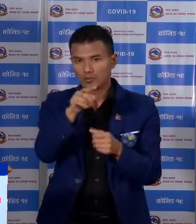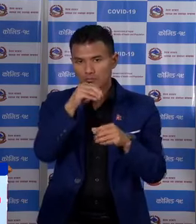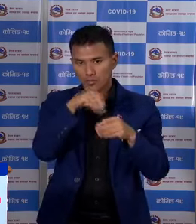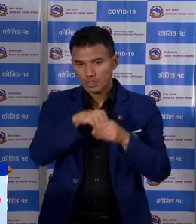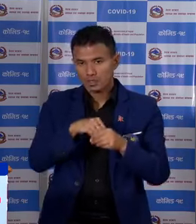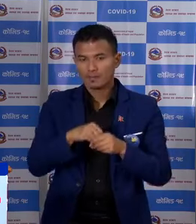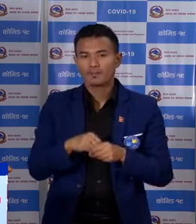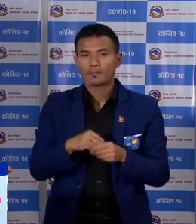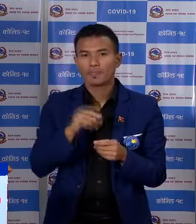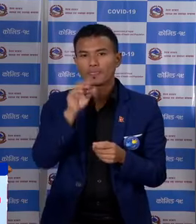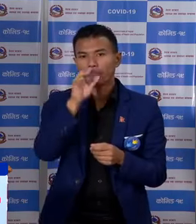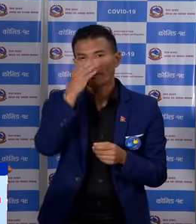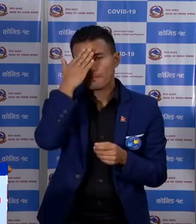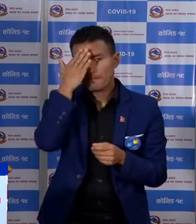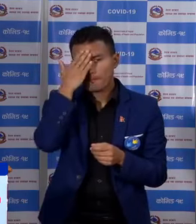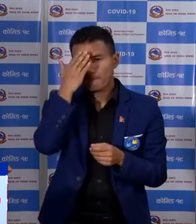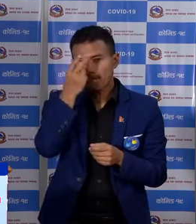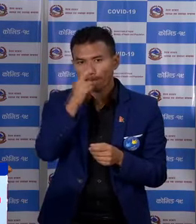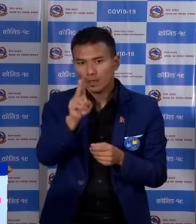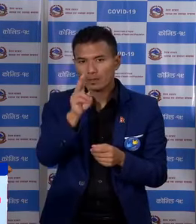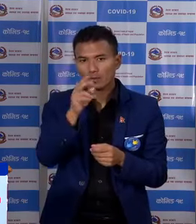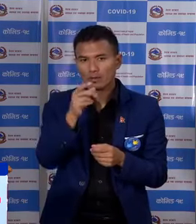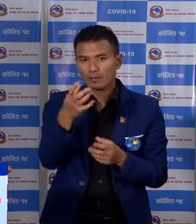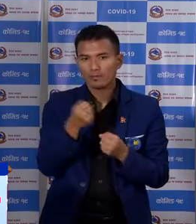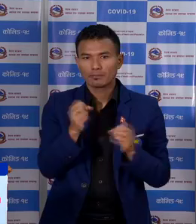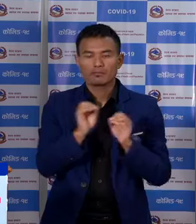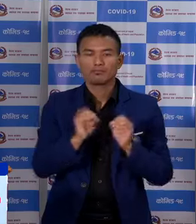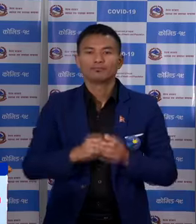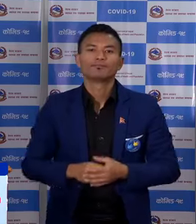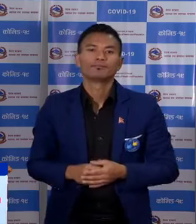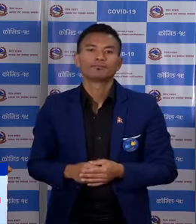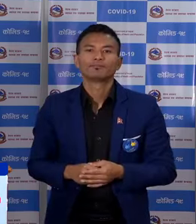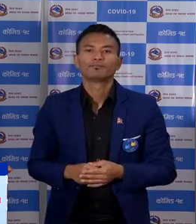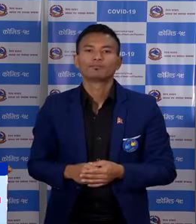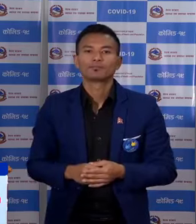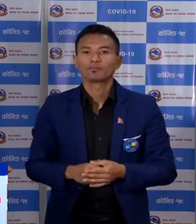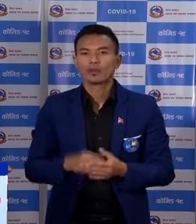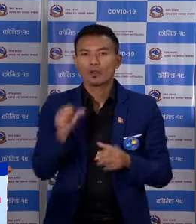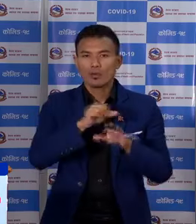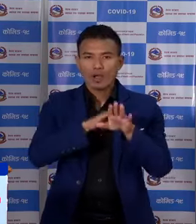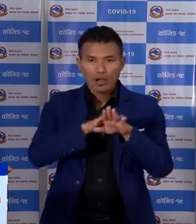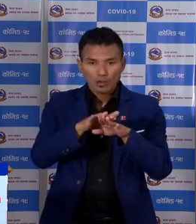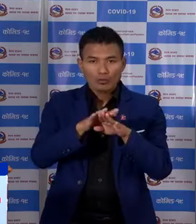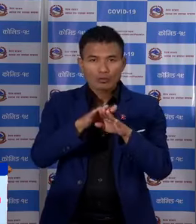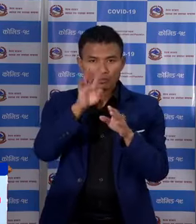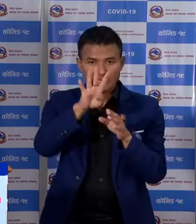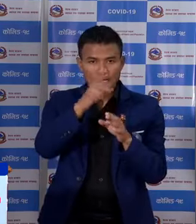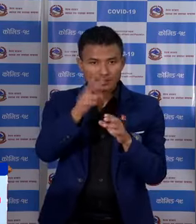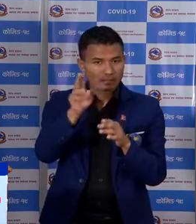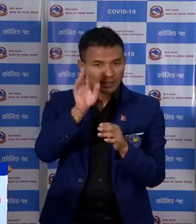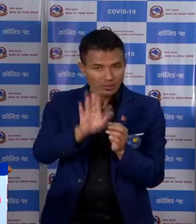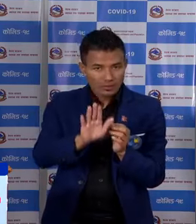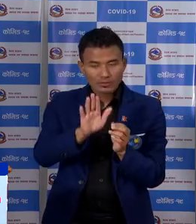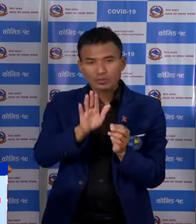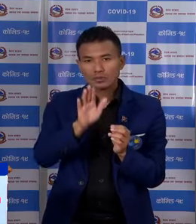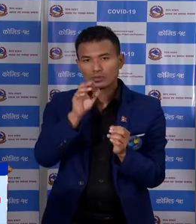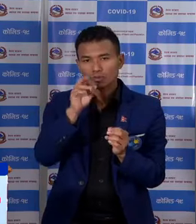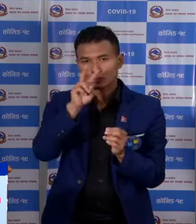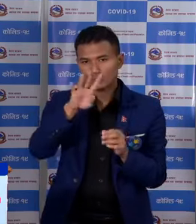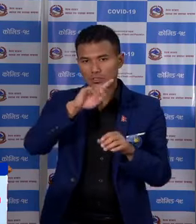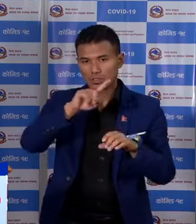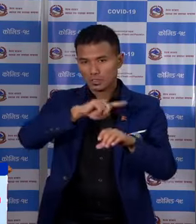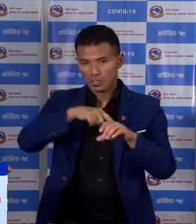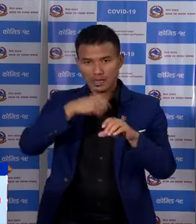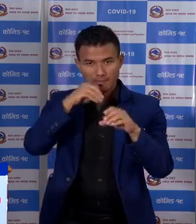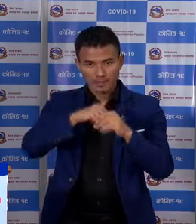मद्दे संक्रमित भहे को हामिले पायेका छैनुँँ वहाँ व्यक्तिहरू जो चार्जाना रहनुगए गता